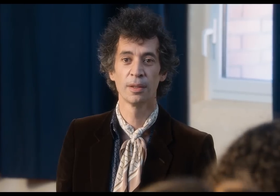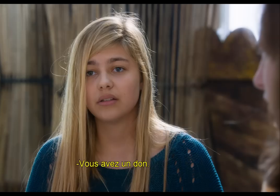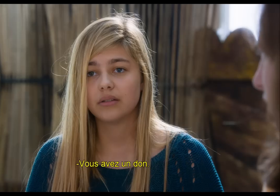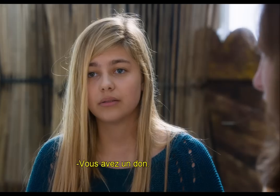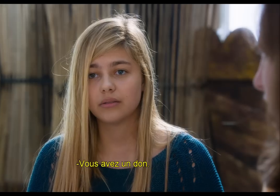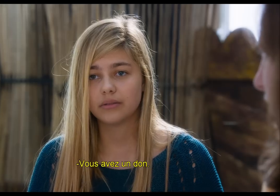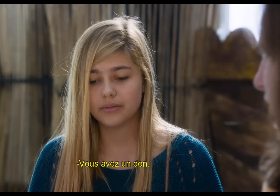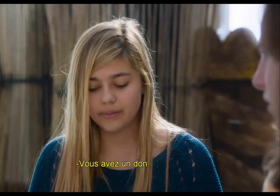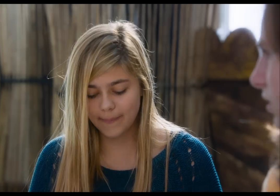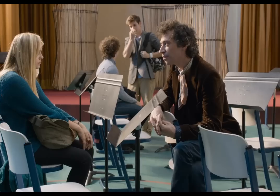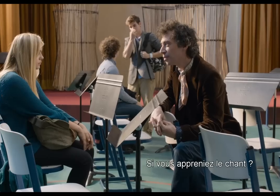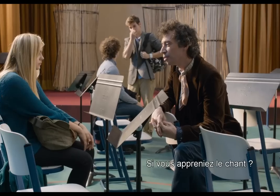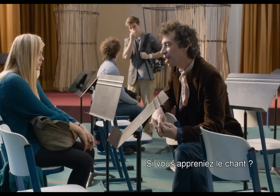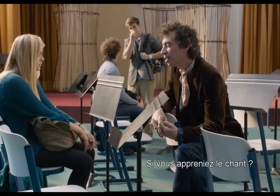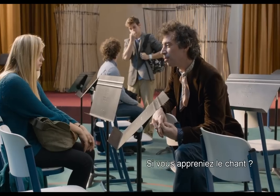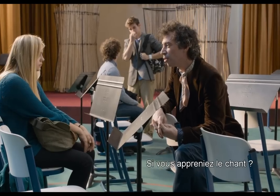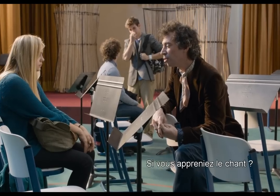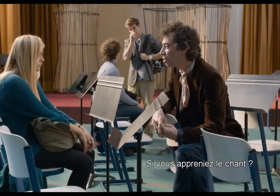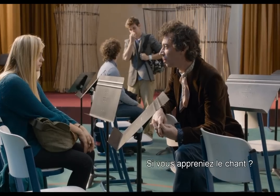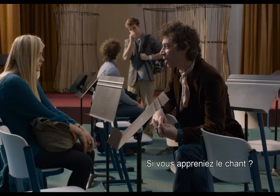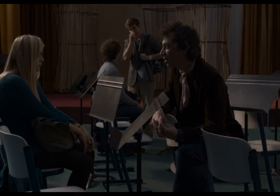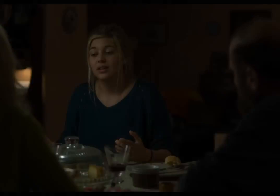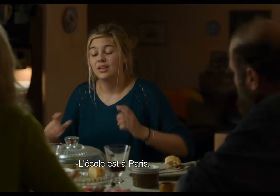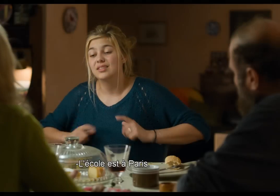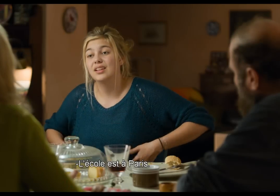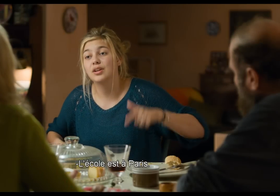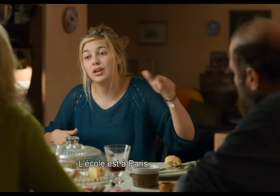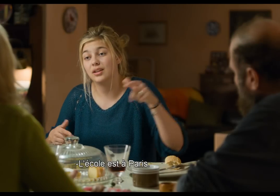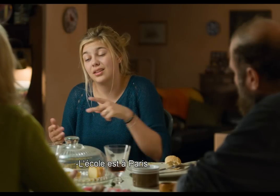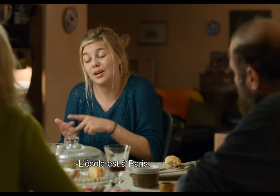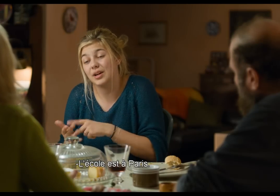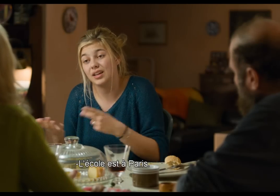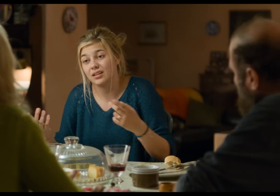Vous avez un don Ça vous dirait d'aller apprendre le chant à Paris ? C'est l'école qui est à Paris